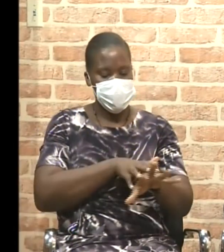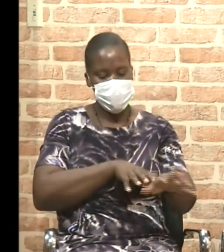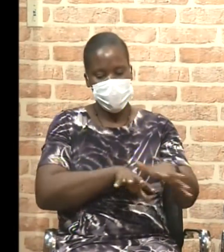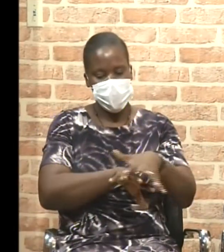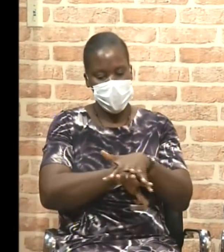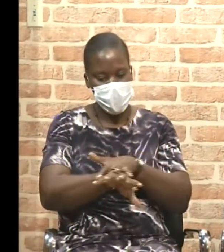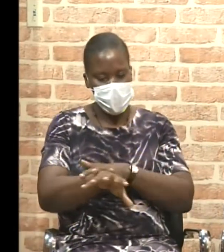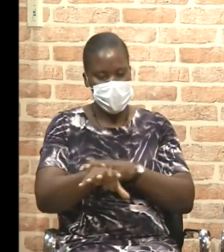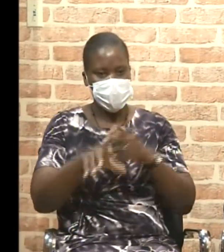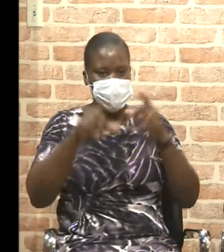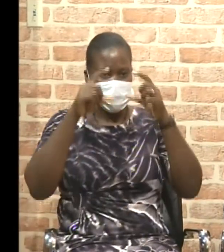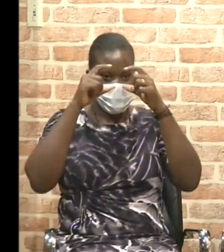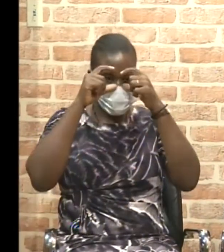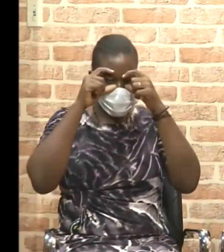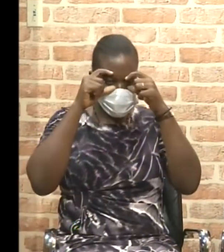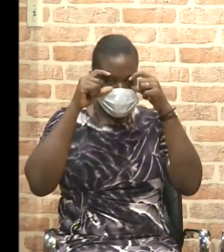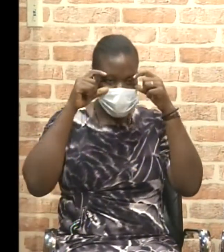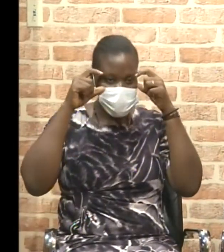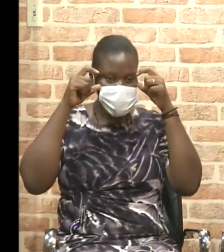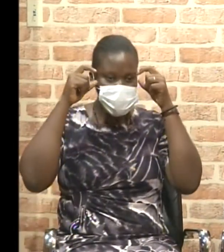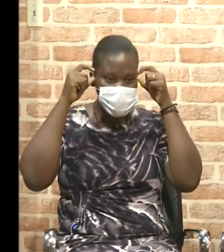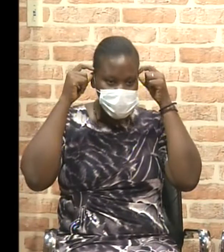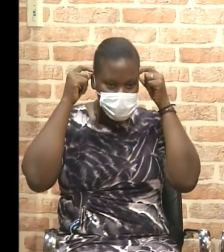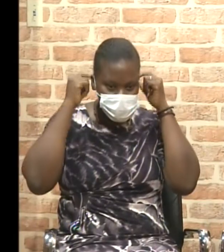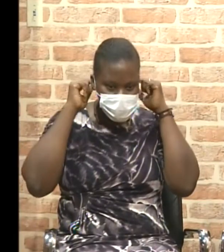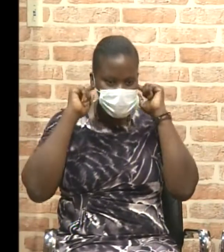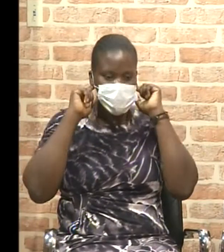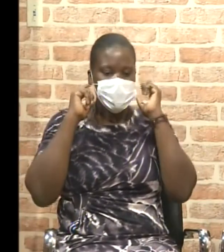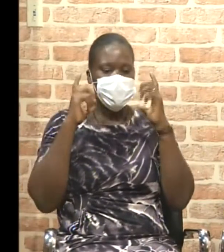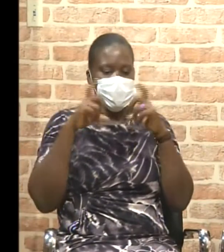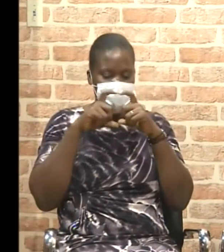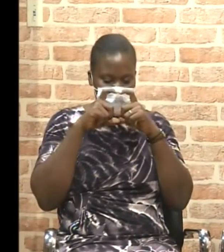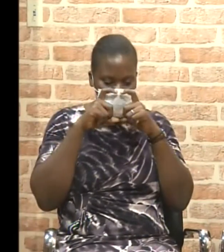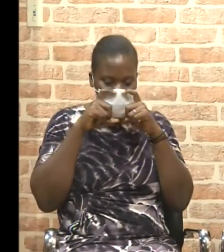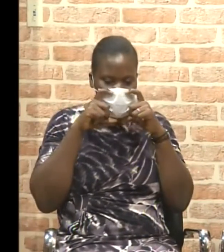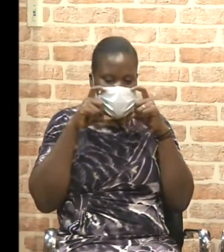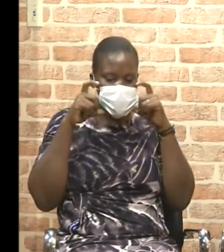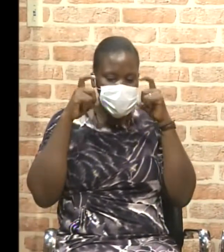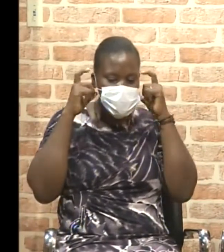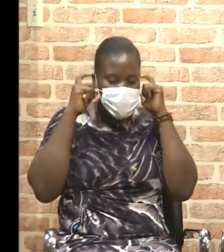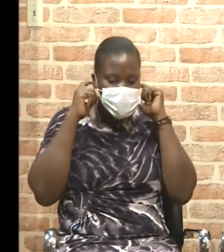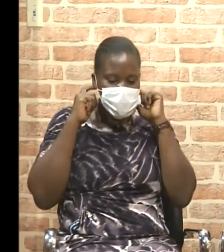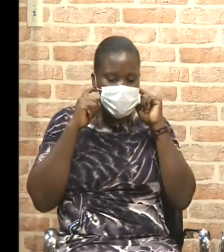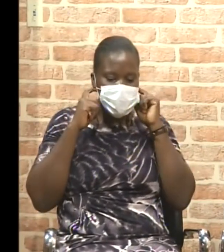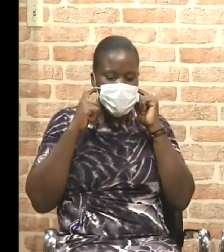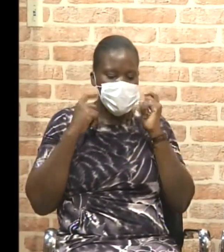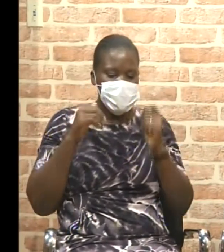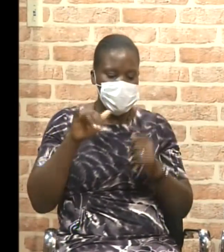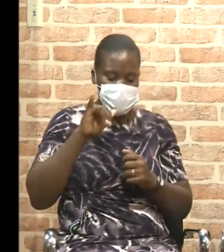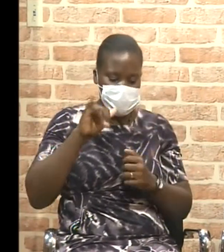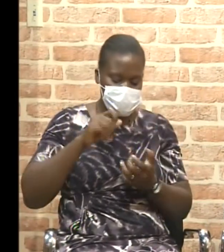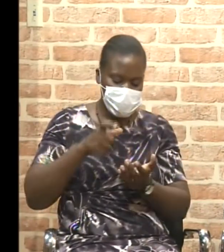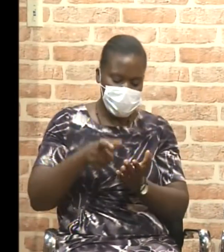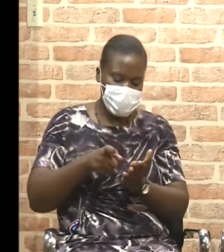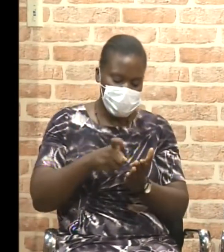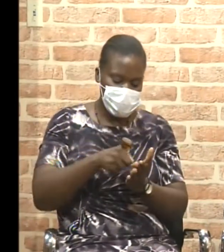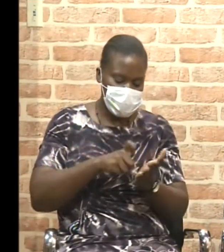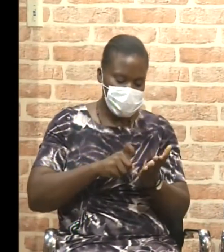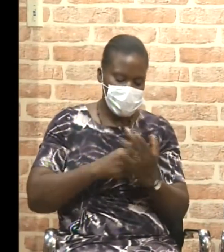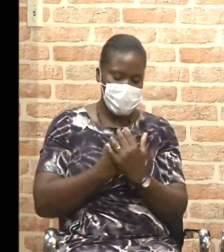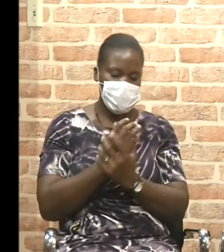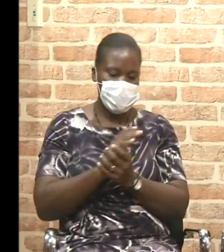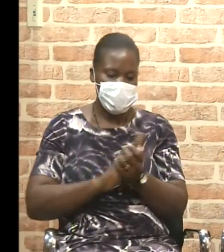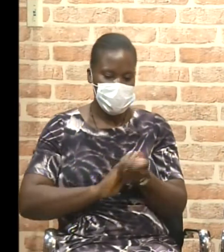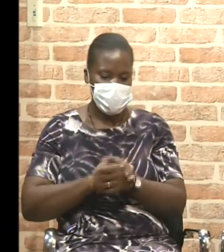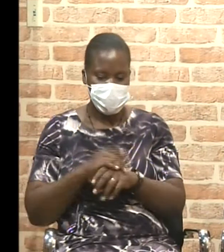mettre lunettes li, la besoin mettre masque li, et puis ensuite la désinfecter lui-même, la désinfecter mes li, désinfecter tout